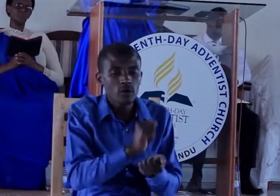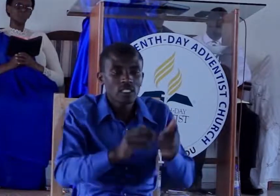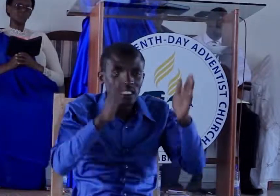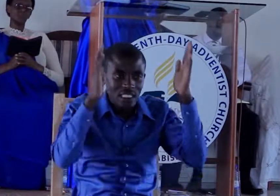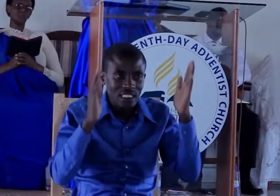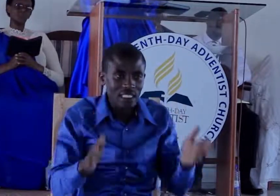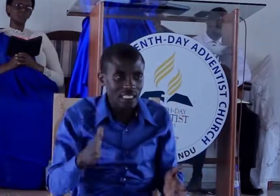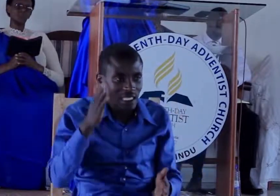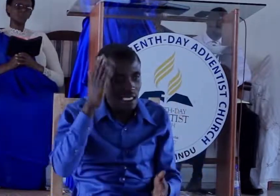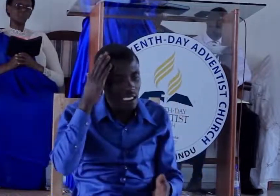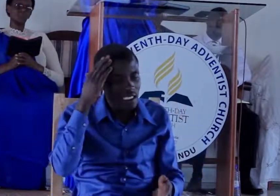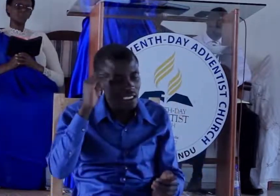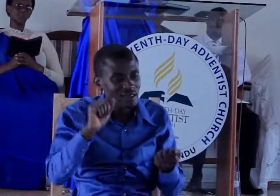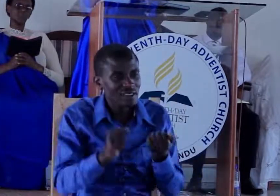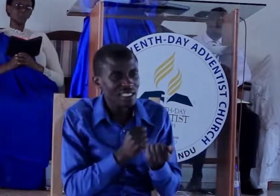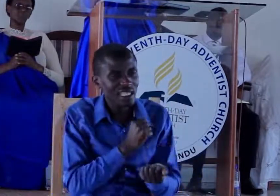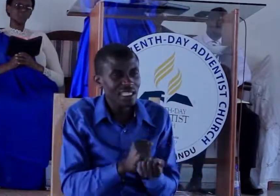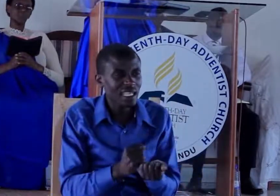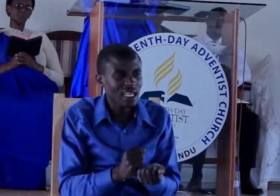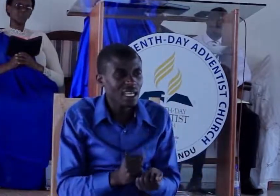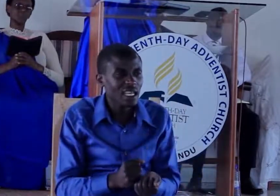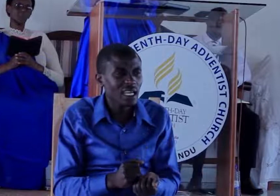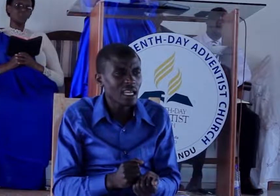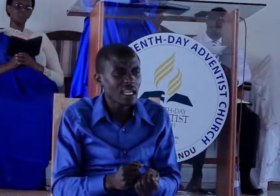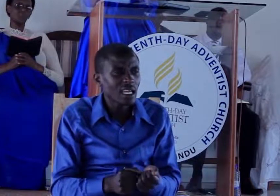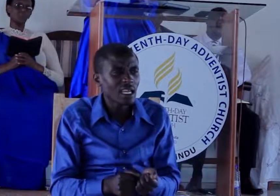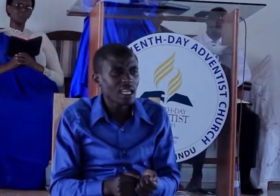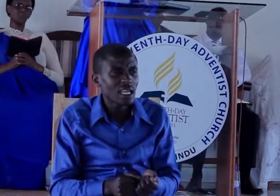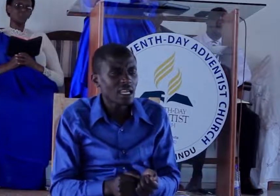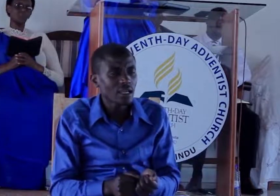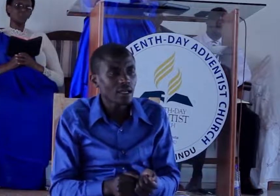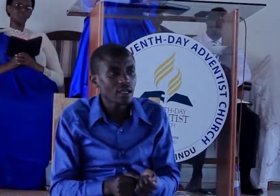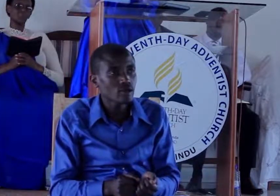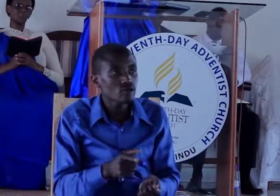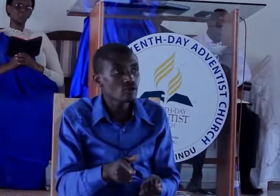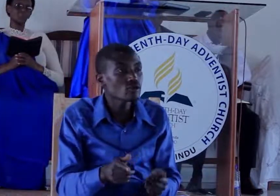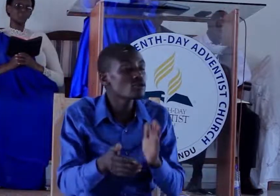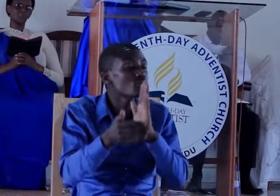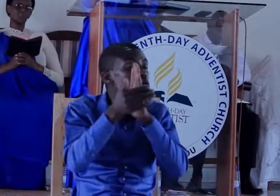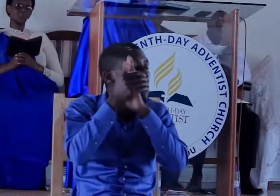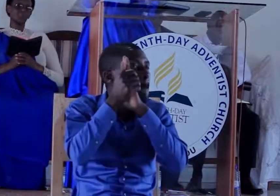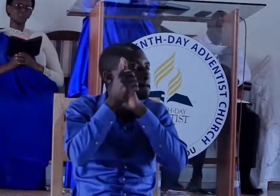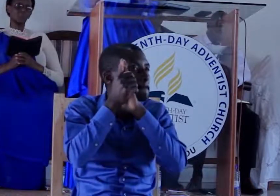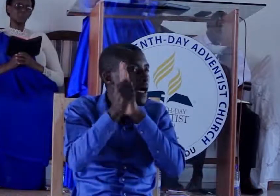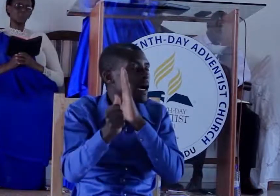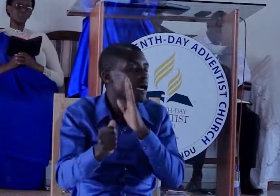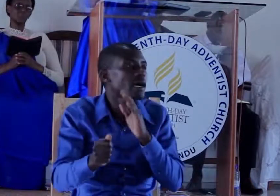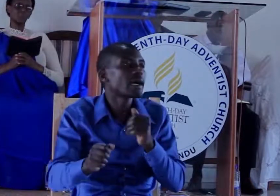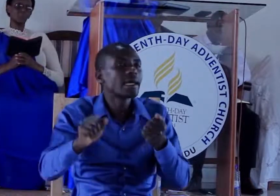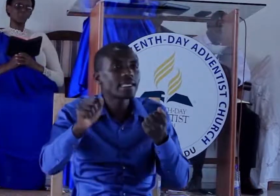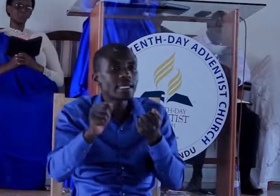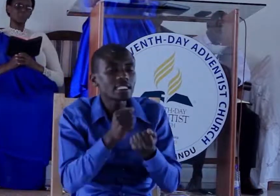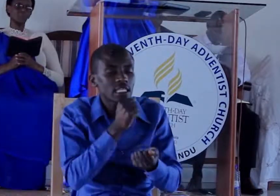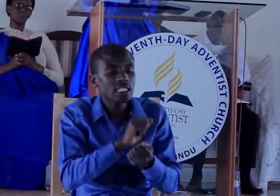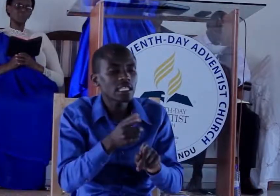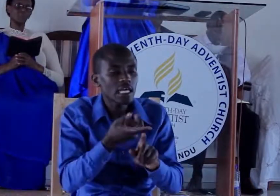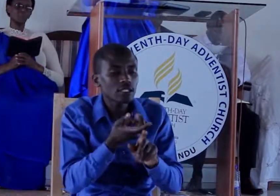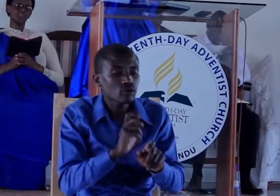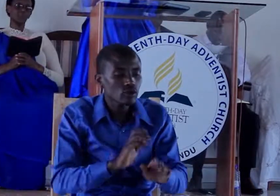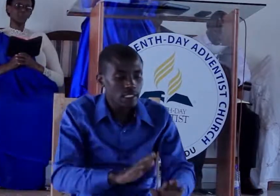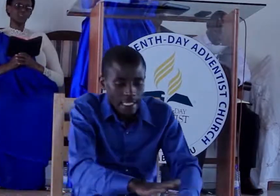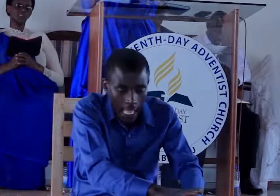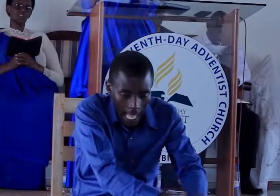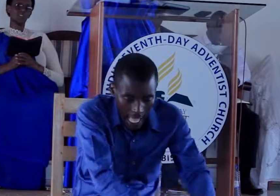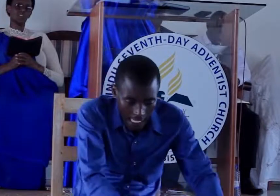n'umugize umuswa ni umuhanga mu gusenya we ni umuhanga yashenye ahereye hehe